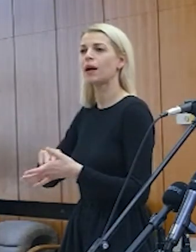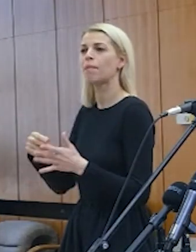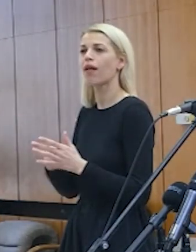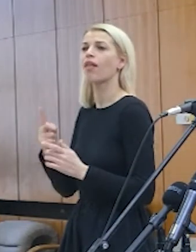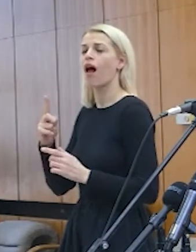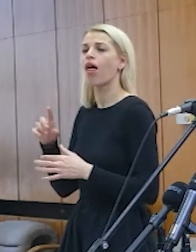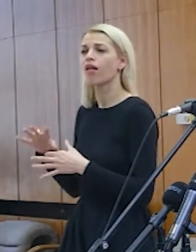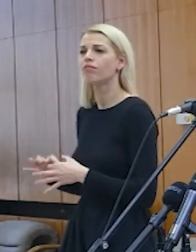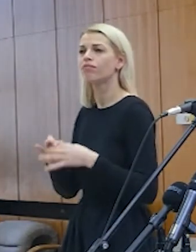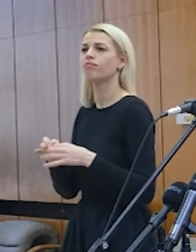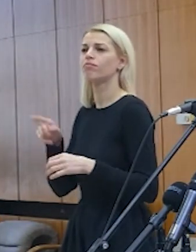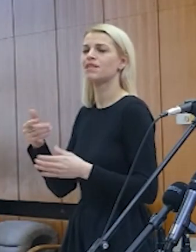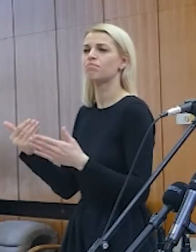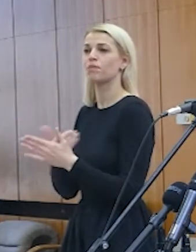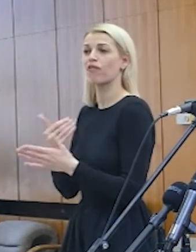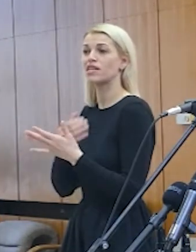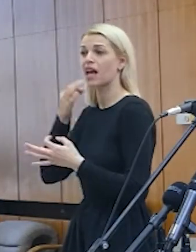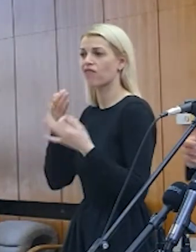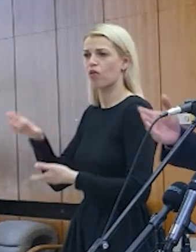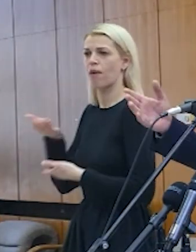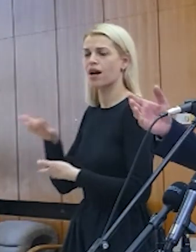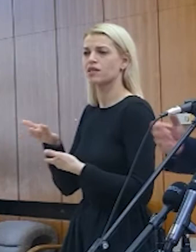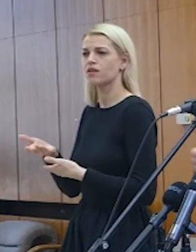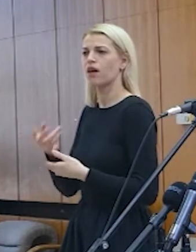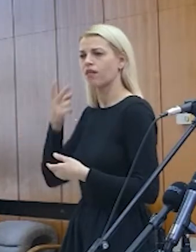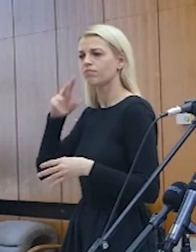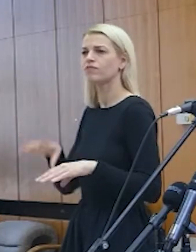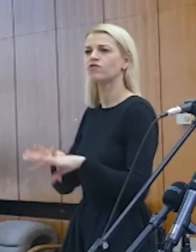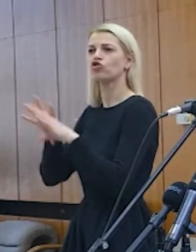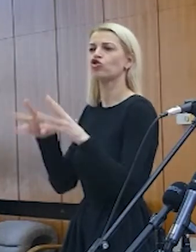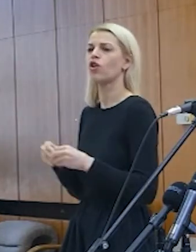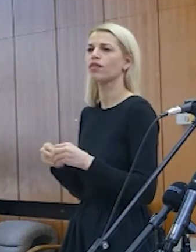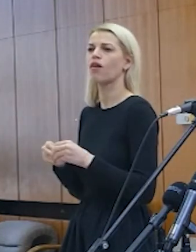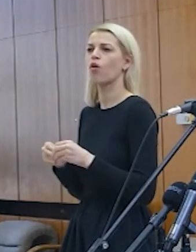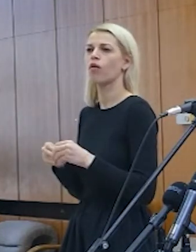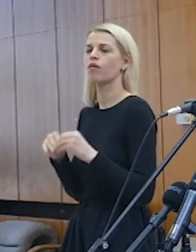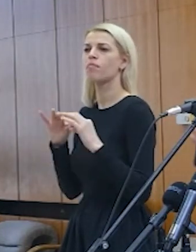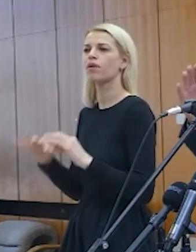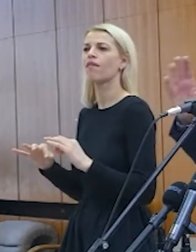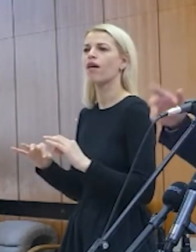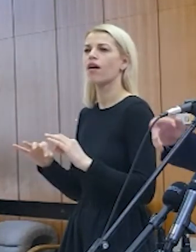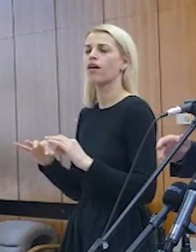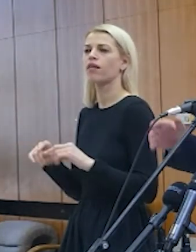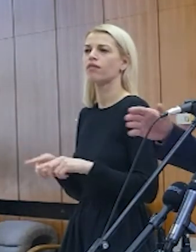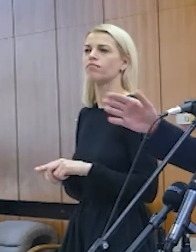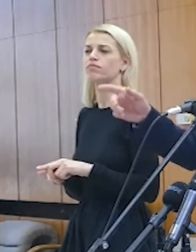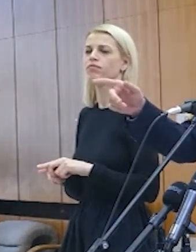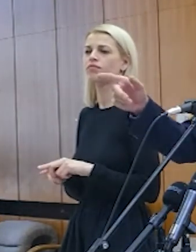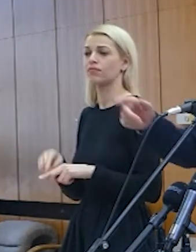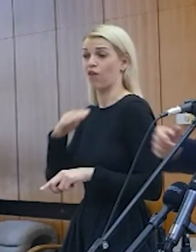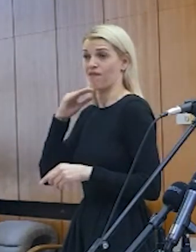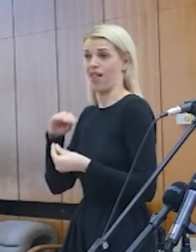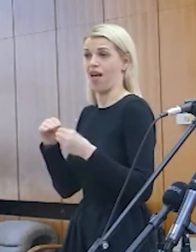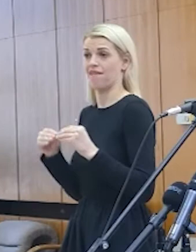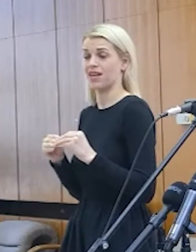množstvo spravodajských informácií, ktoré dostávam. Tam je prakticky všetko v režime v režime vyhradené úplne všetko, ale veľa vecí